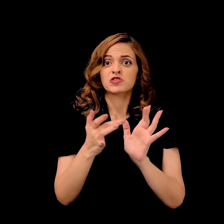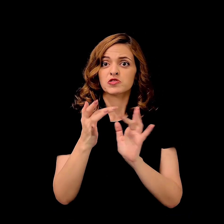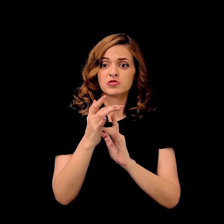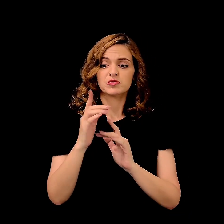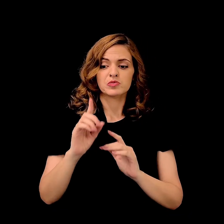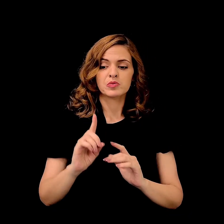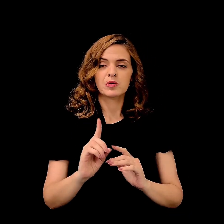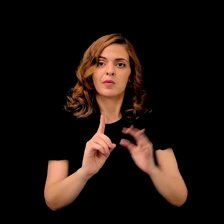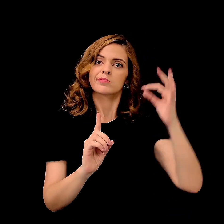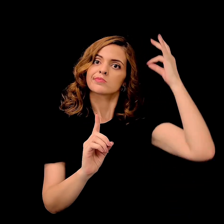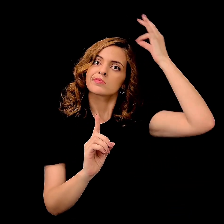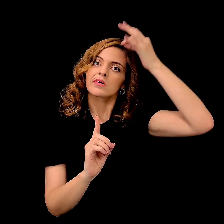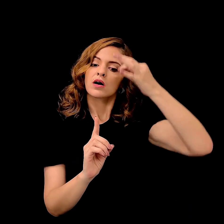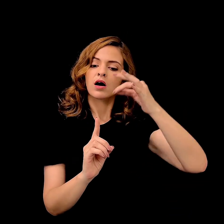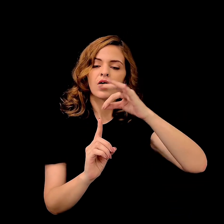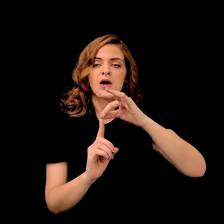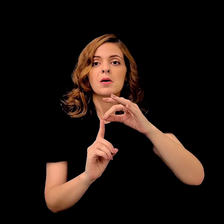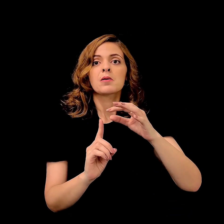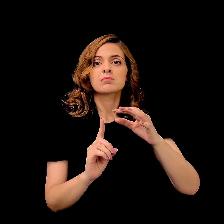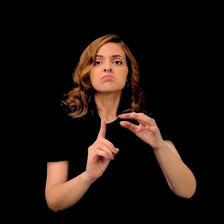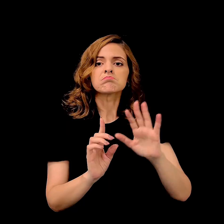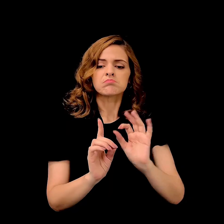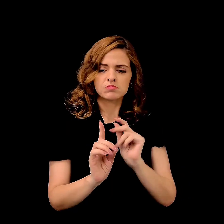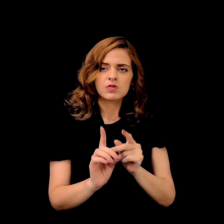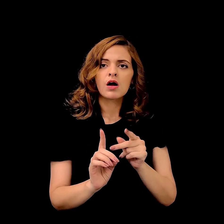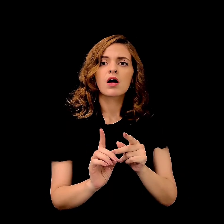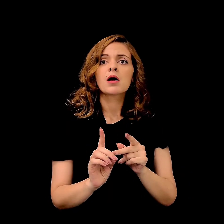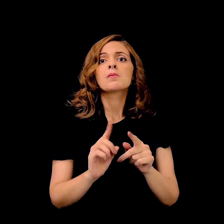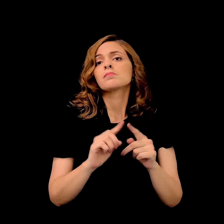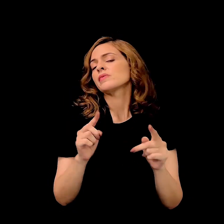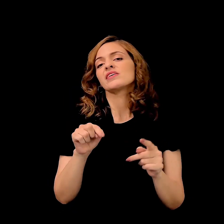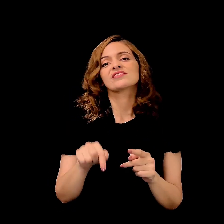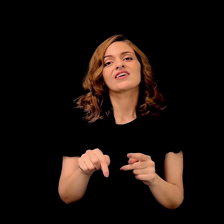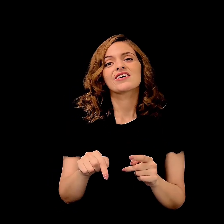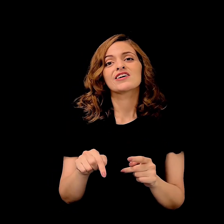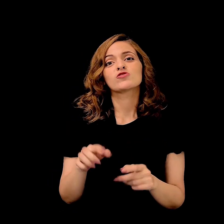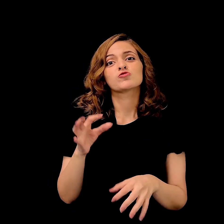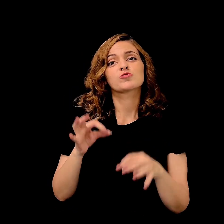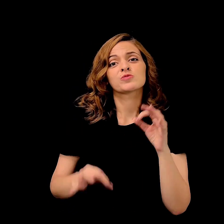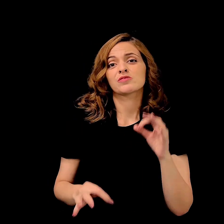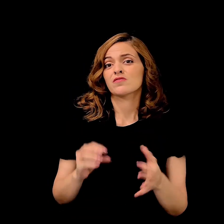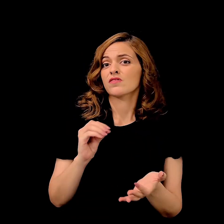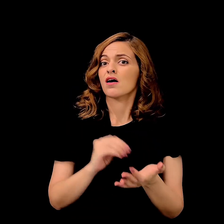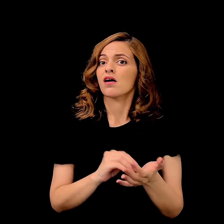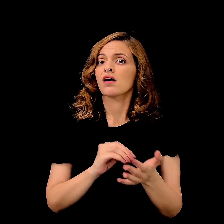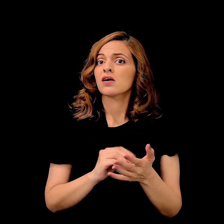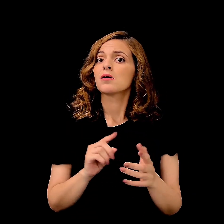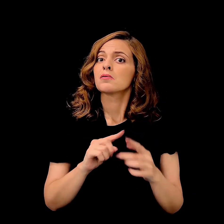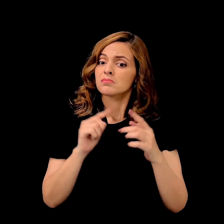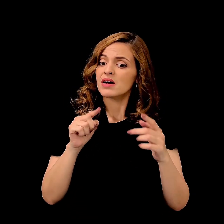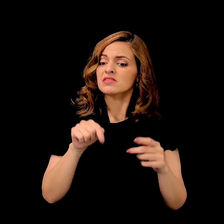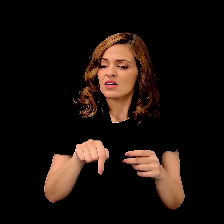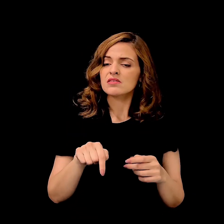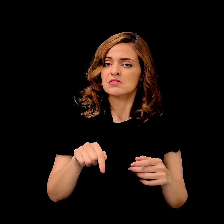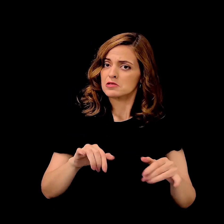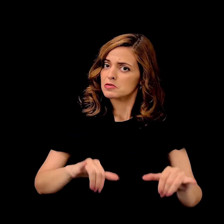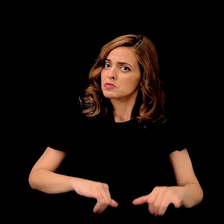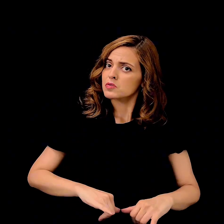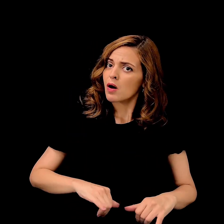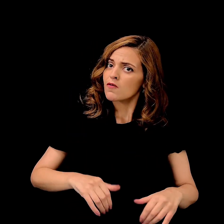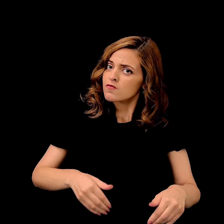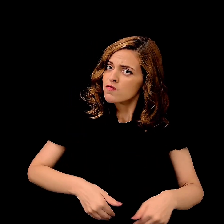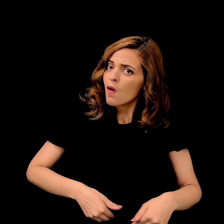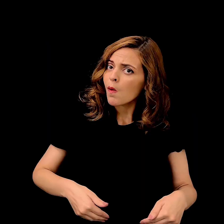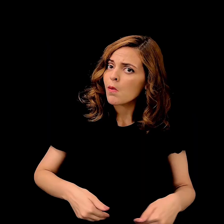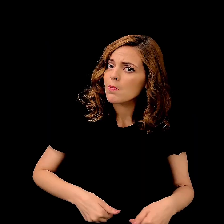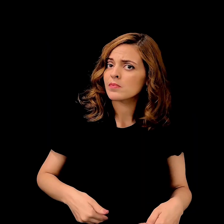sofreu injustiças. Jesus tinha o Espírito Santo, mas teve fome. Jesus tinha o Espírito Santo,